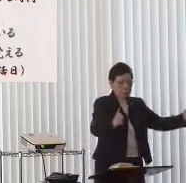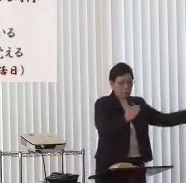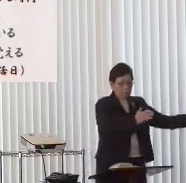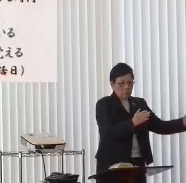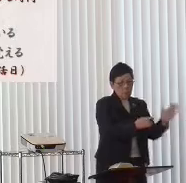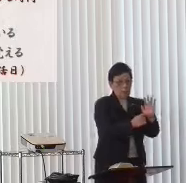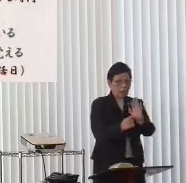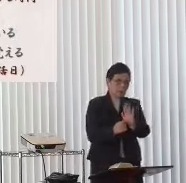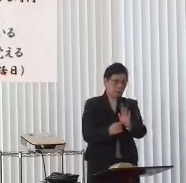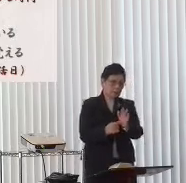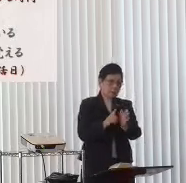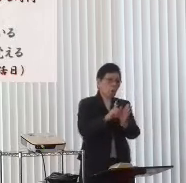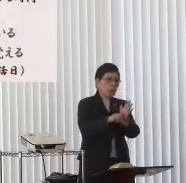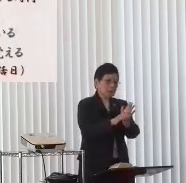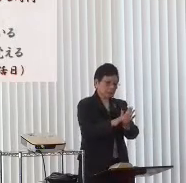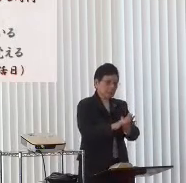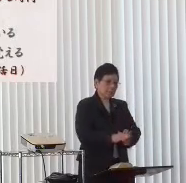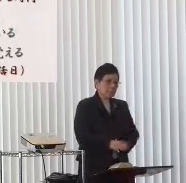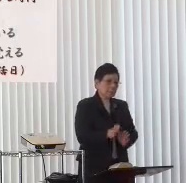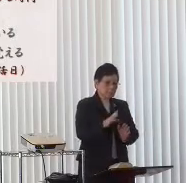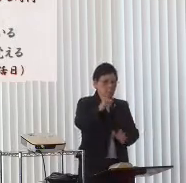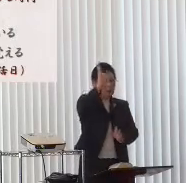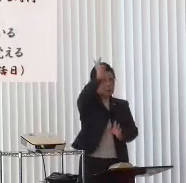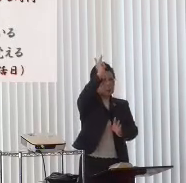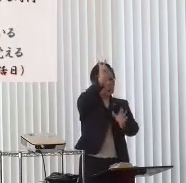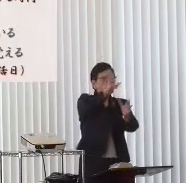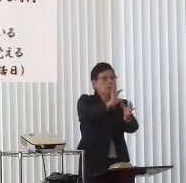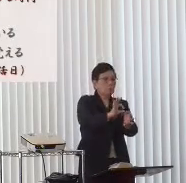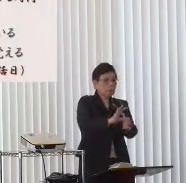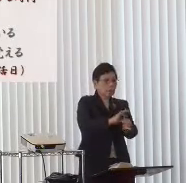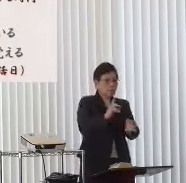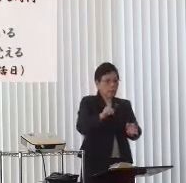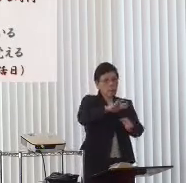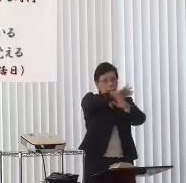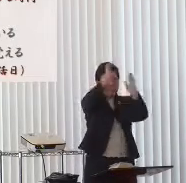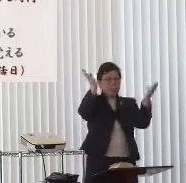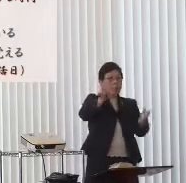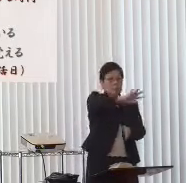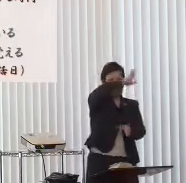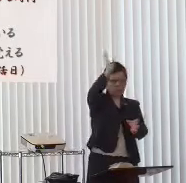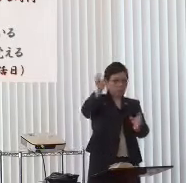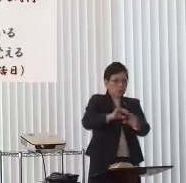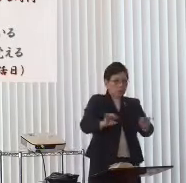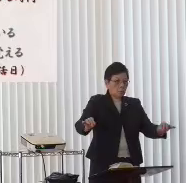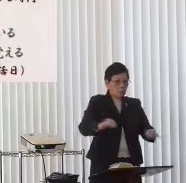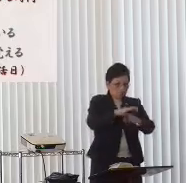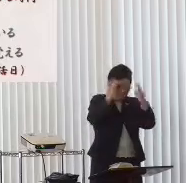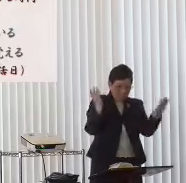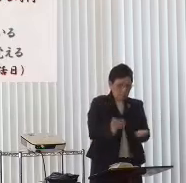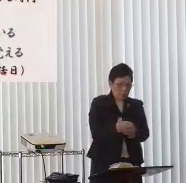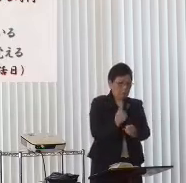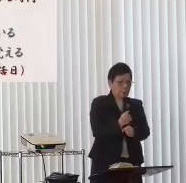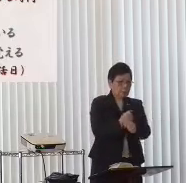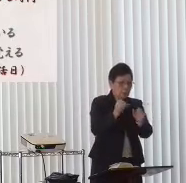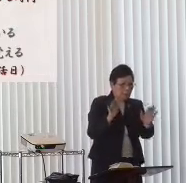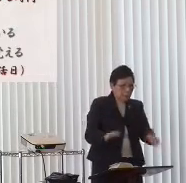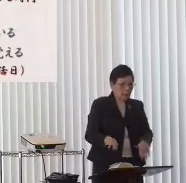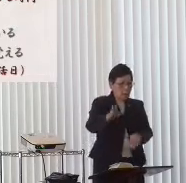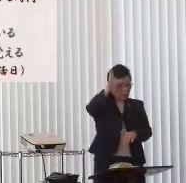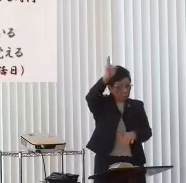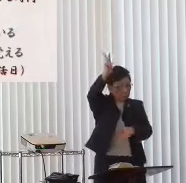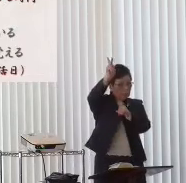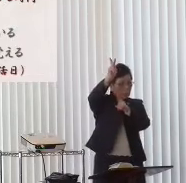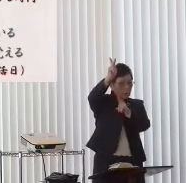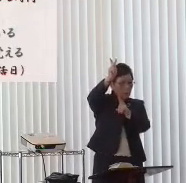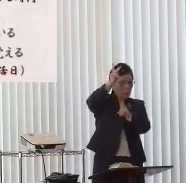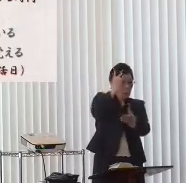であります。で、これは神様がこの天地万物をお作りになった時に、区切られた時間なんです